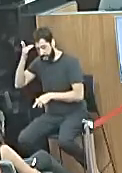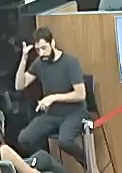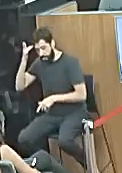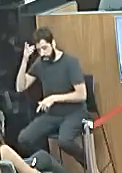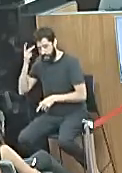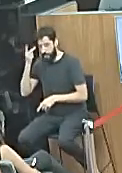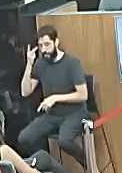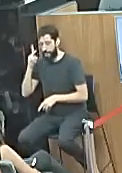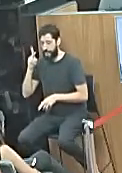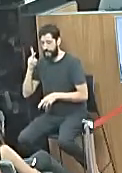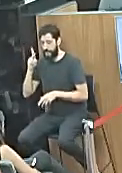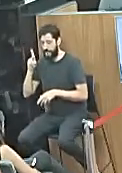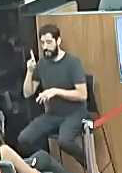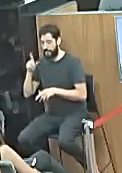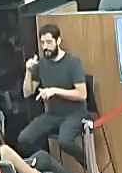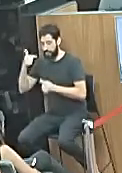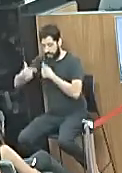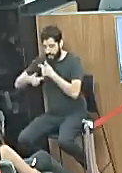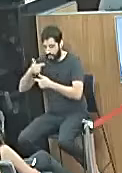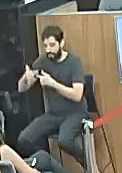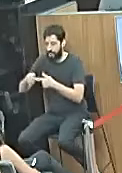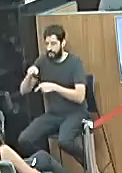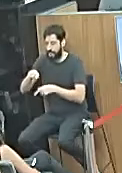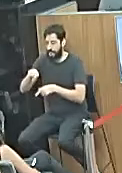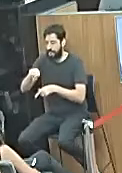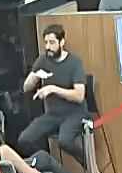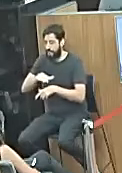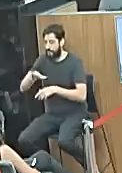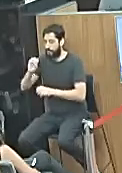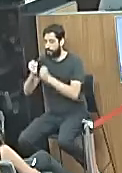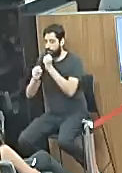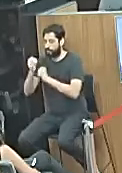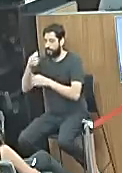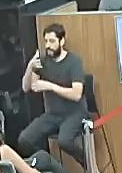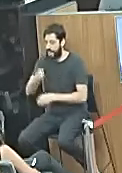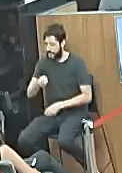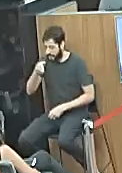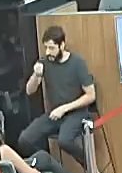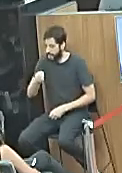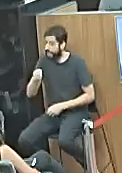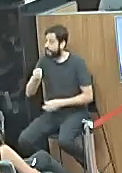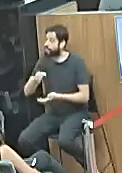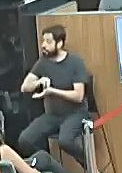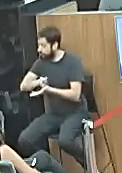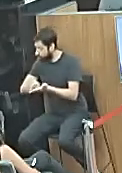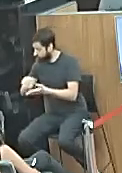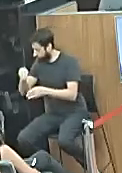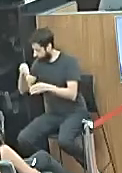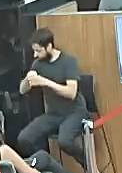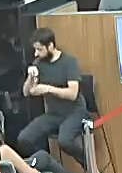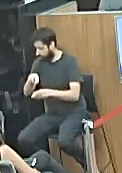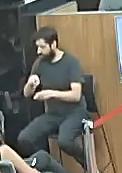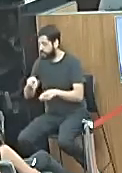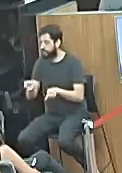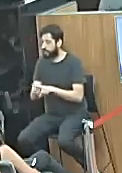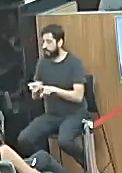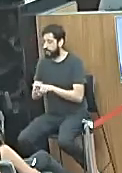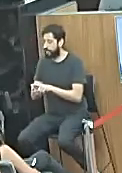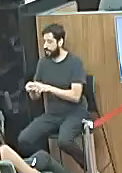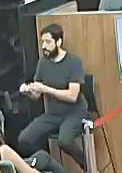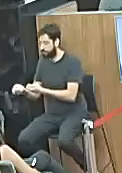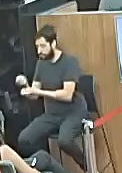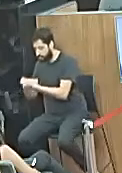atuarem na água indústria do leite e derivados e no setor cooperativista das diversas